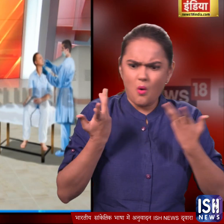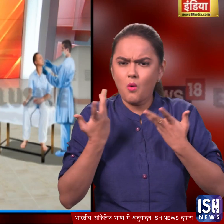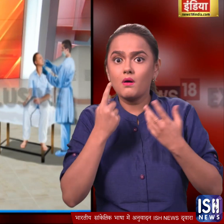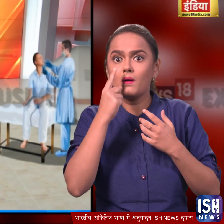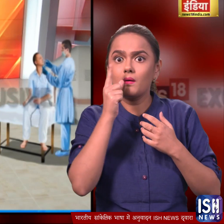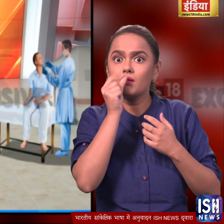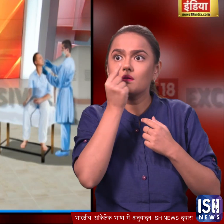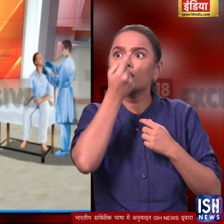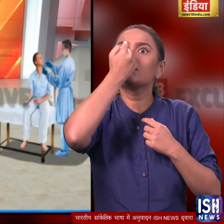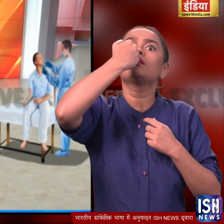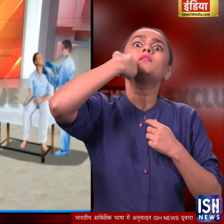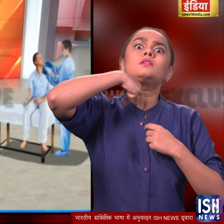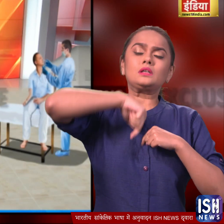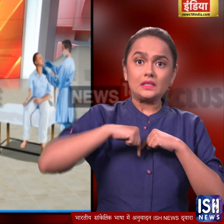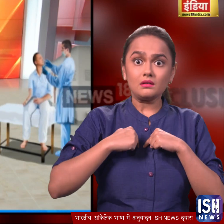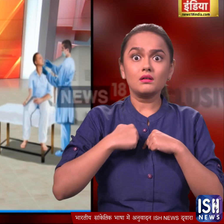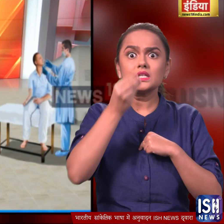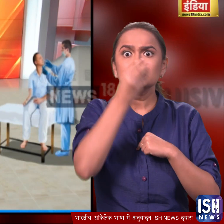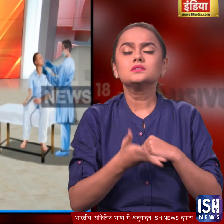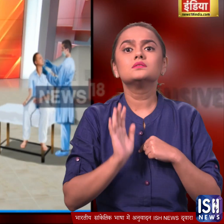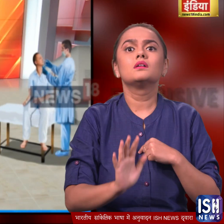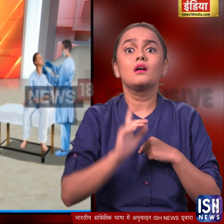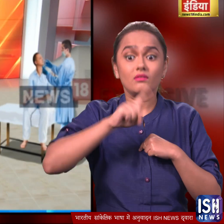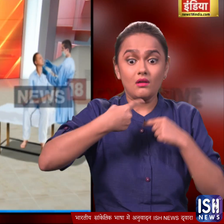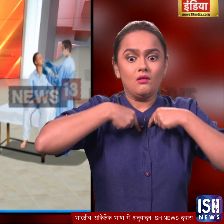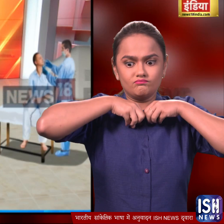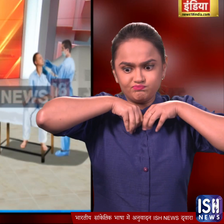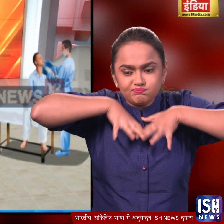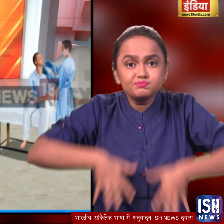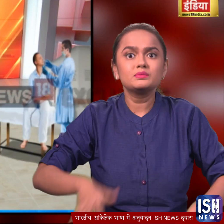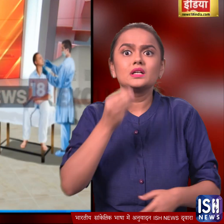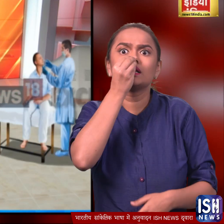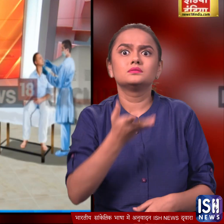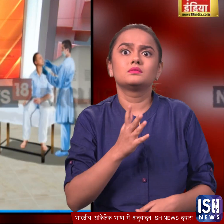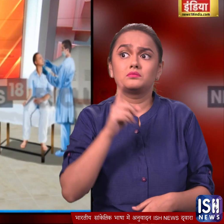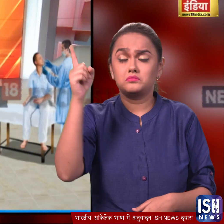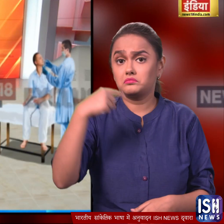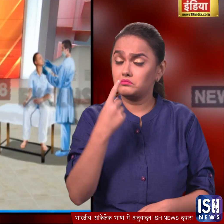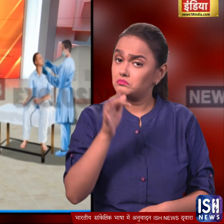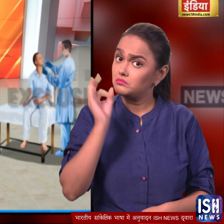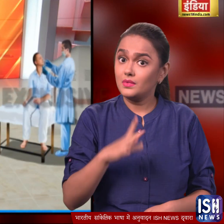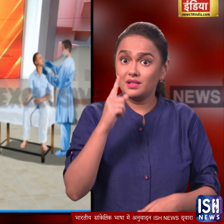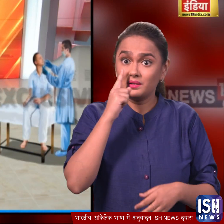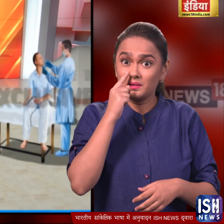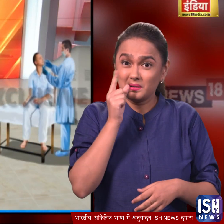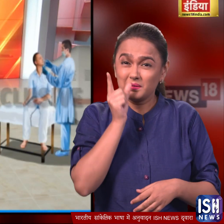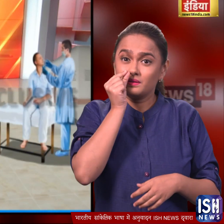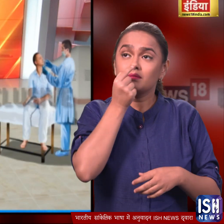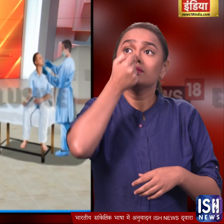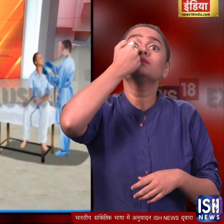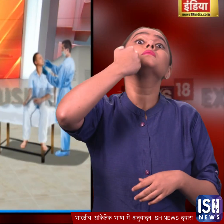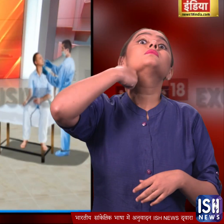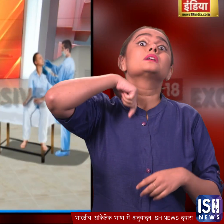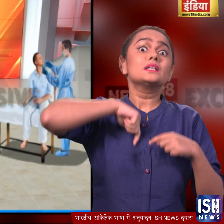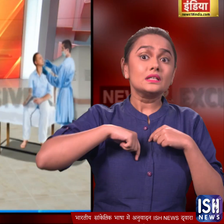है, नाक से होता हुआ फेफड़ों तक पहुंचता है और उसके बाद पूरे शरीर में फैलता है। दावा यह किया जा रहा है कि नाक के रास्ते पहुंचाने